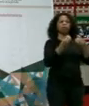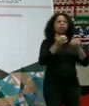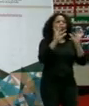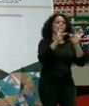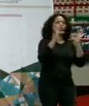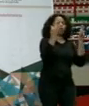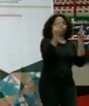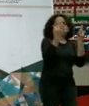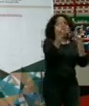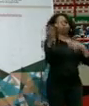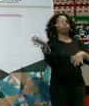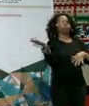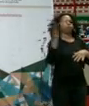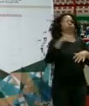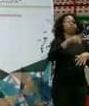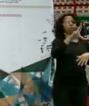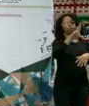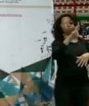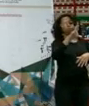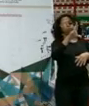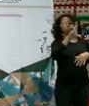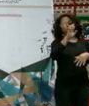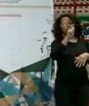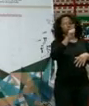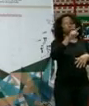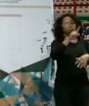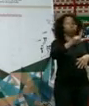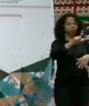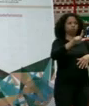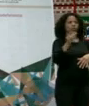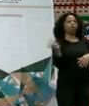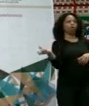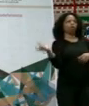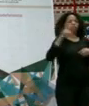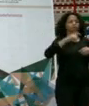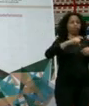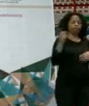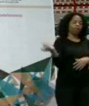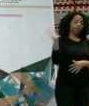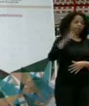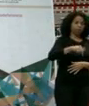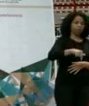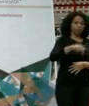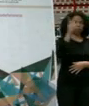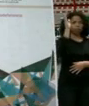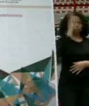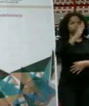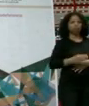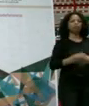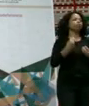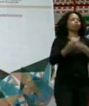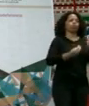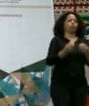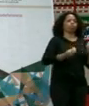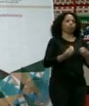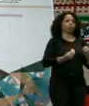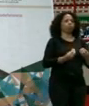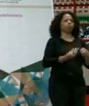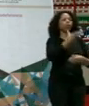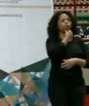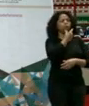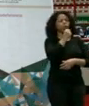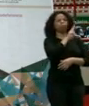e quando Dom João chegou aqui no Brasil? Pessoal, quando Dom João chegou aqui no Brasil, Dom João ele vai estar numa situação complicada.